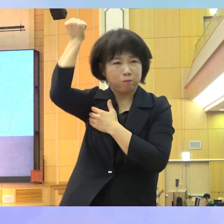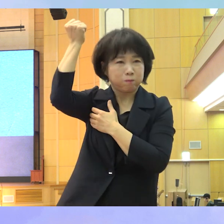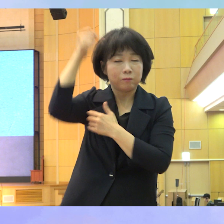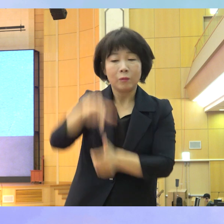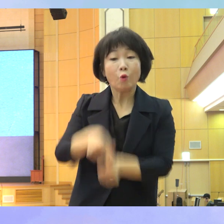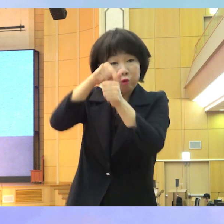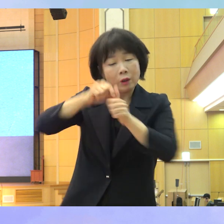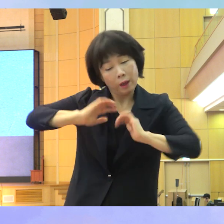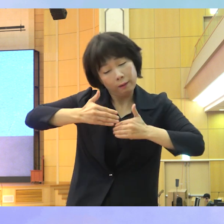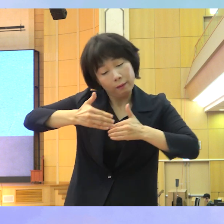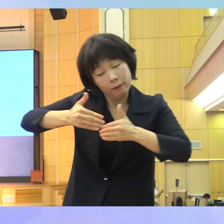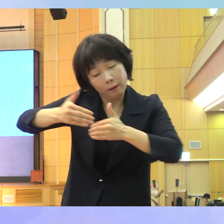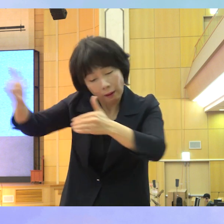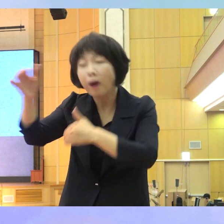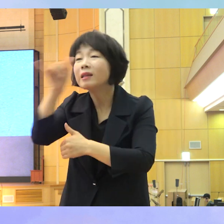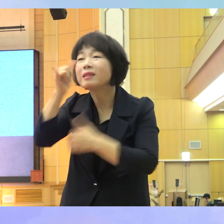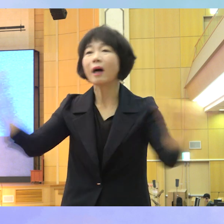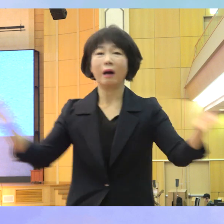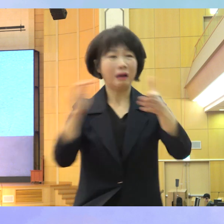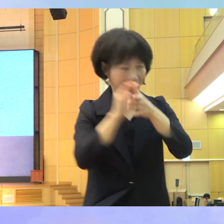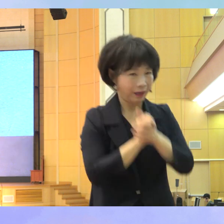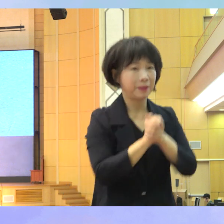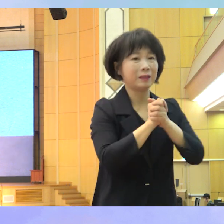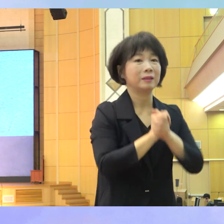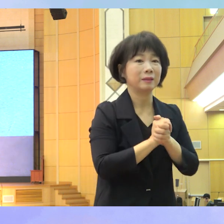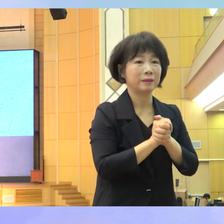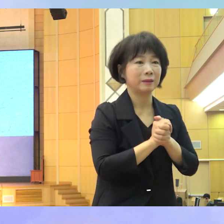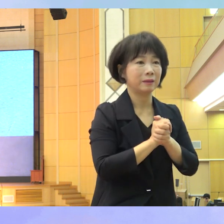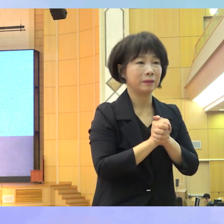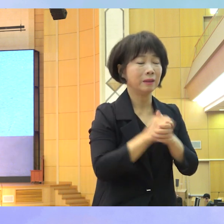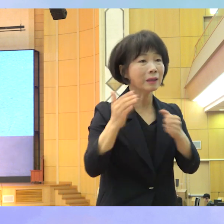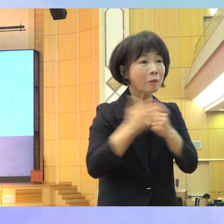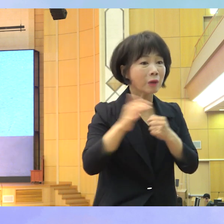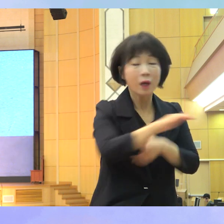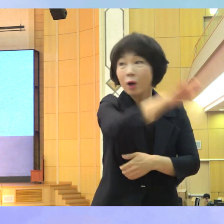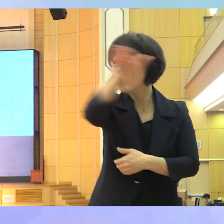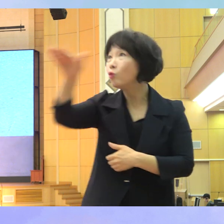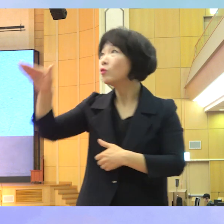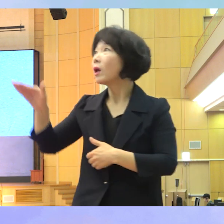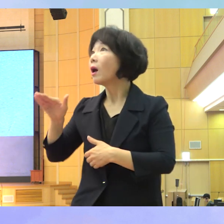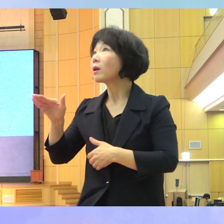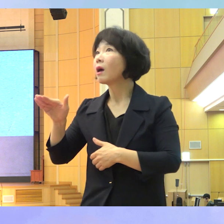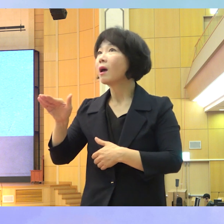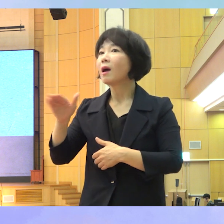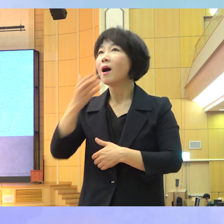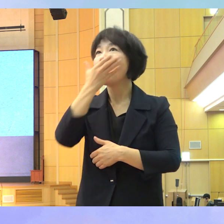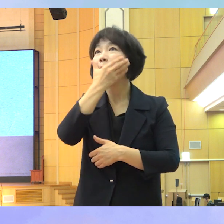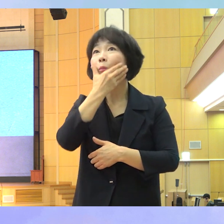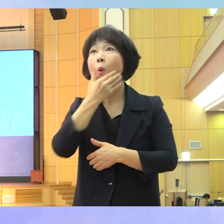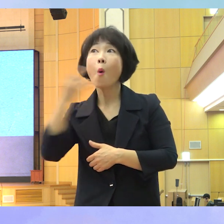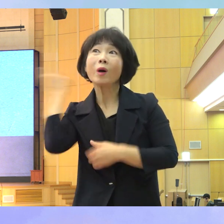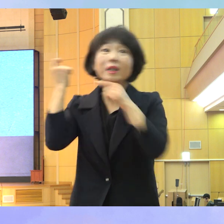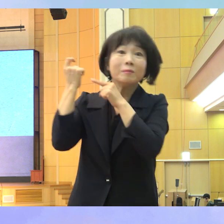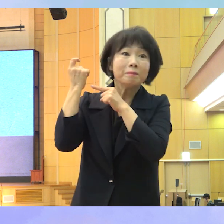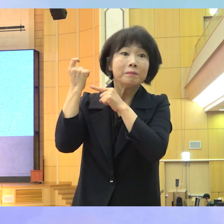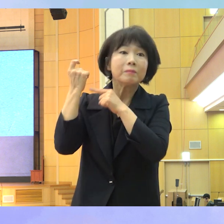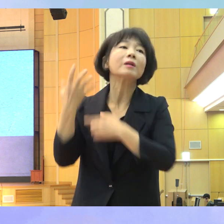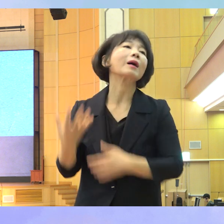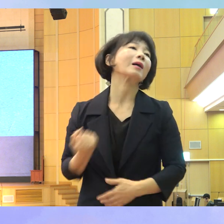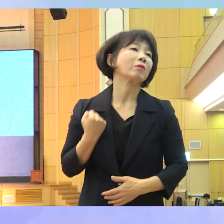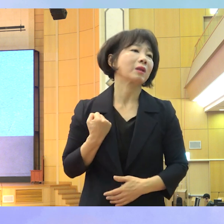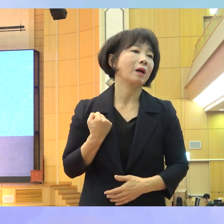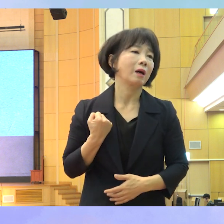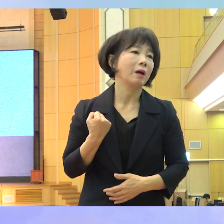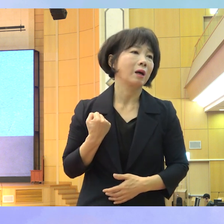구원의 과정들이 있다는 거예요. 할렐루야. 그래서 그게 우리에게 복음이라는 겁니다.